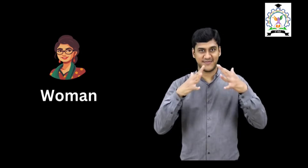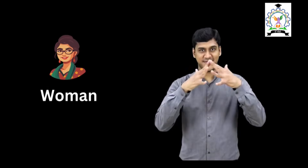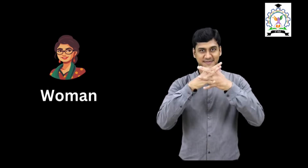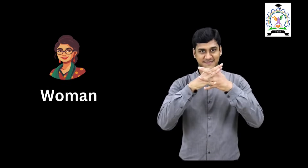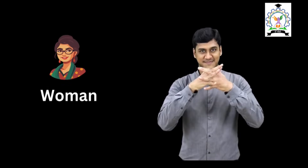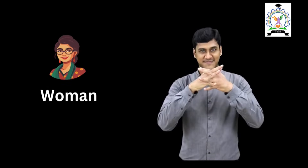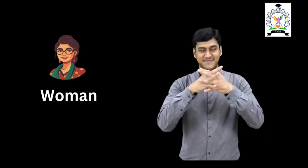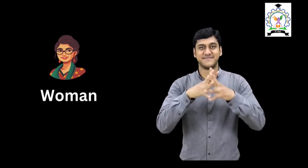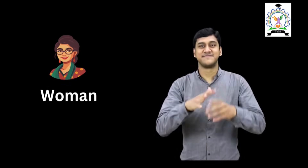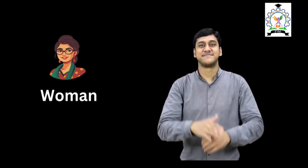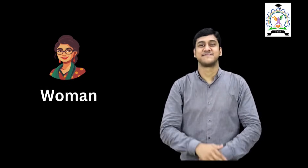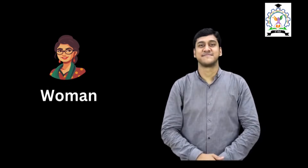महिला।